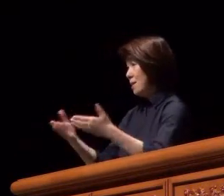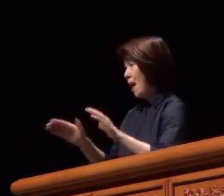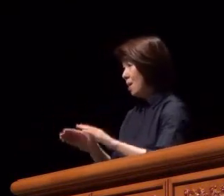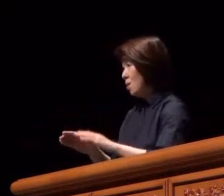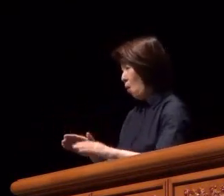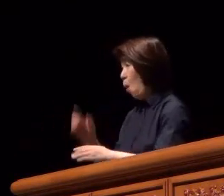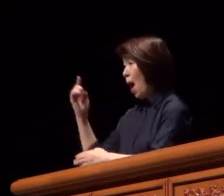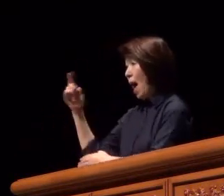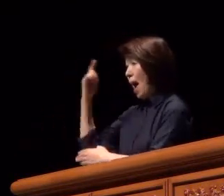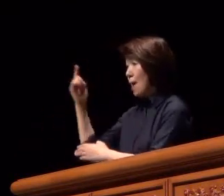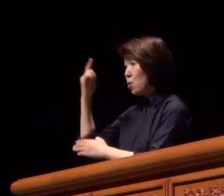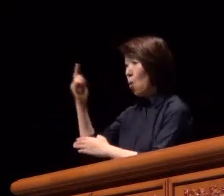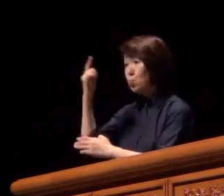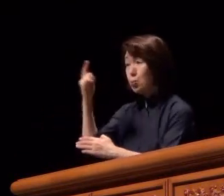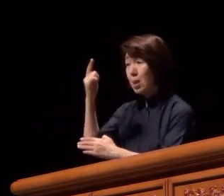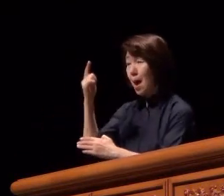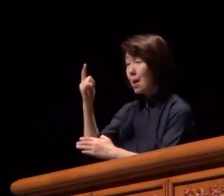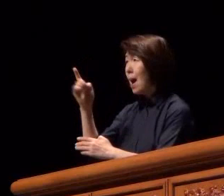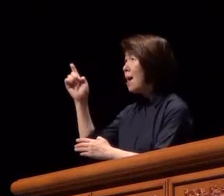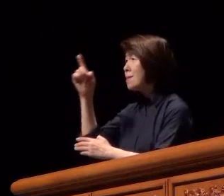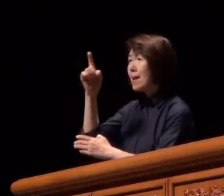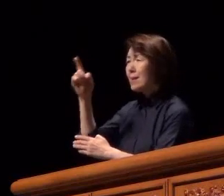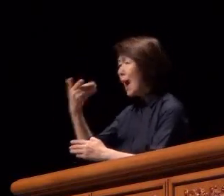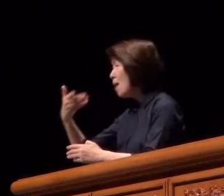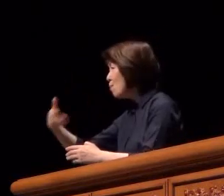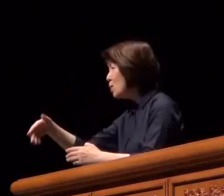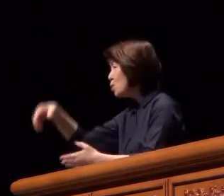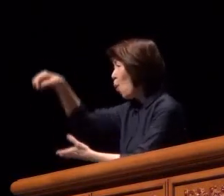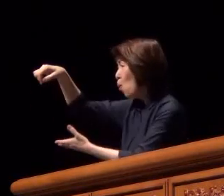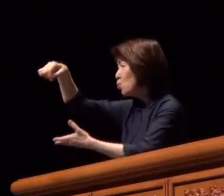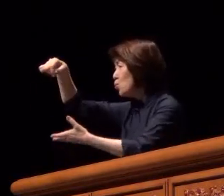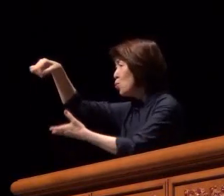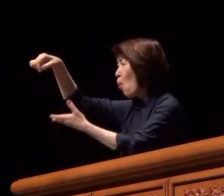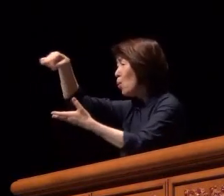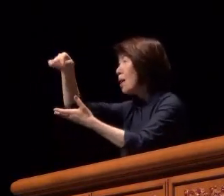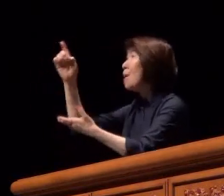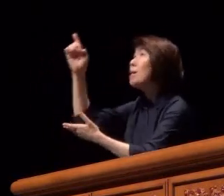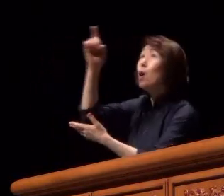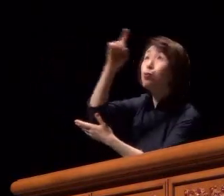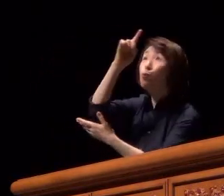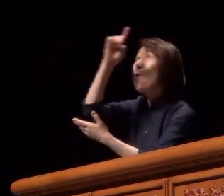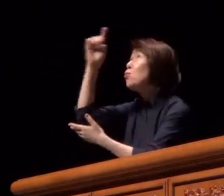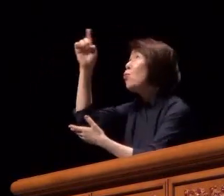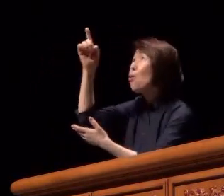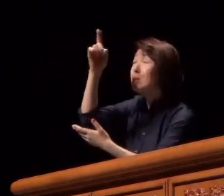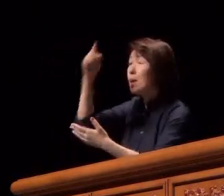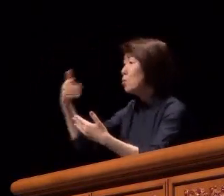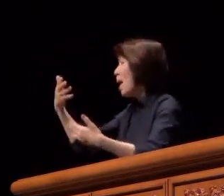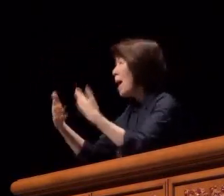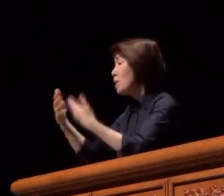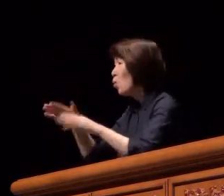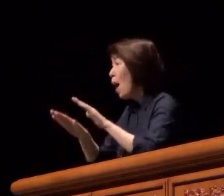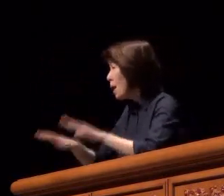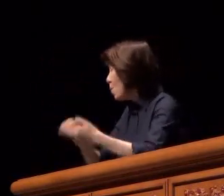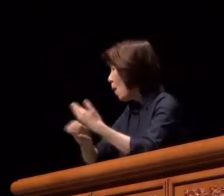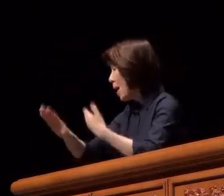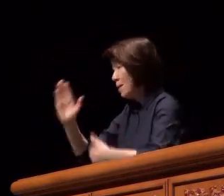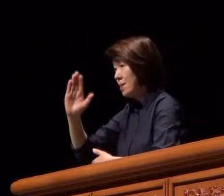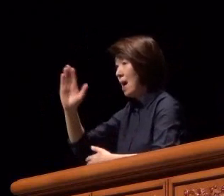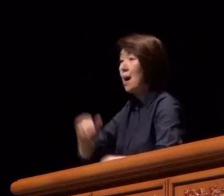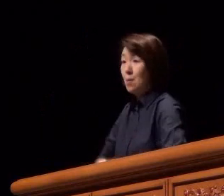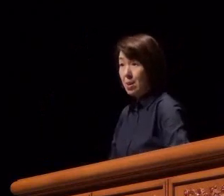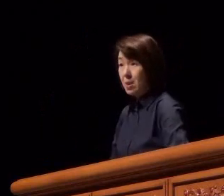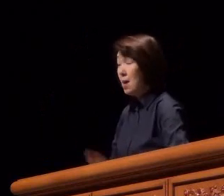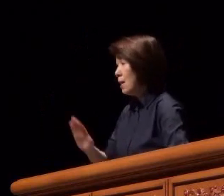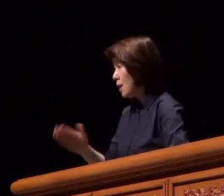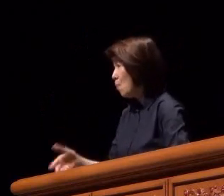ヘリコプターがとんでもないところで変な水の袋を下げてうろうろしてた映像はもう出ませんね。でもね、水は